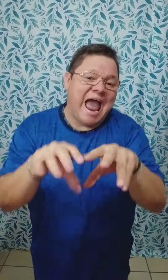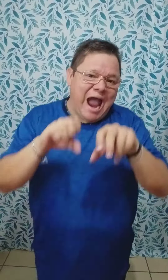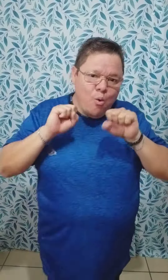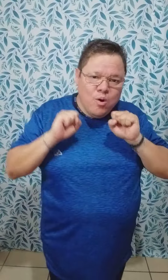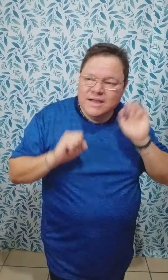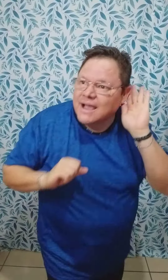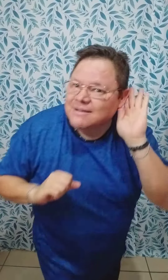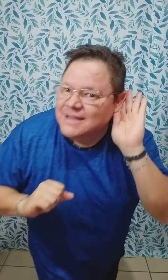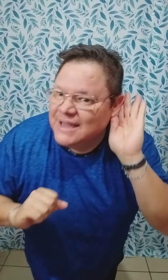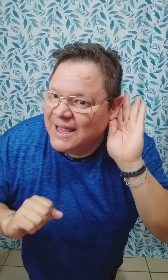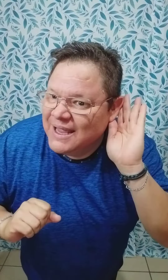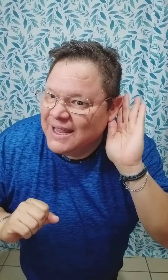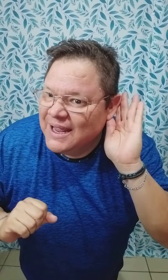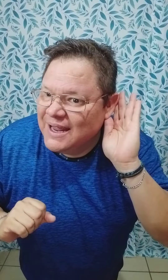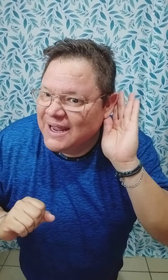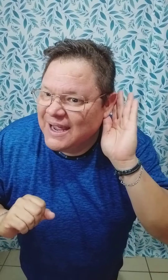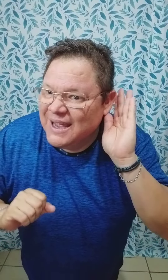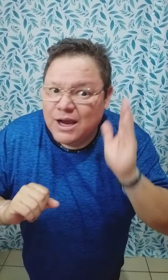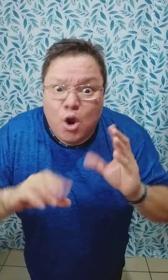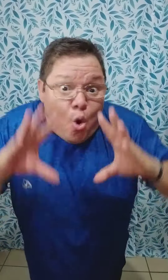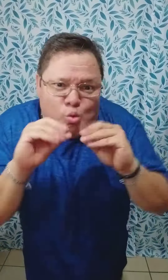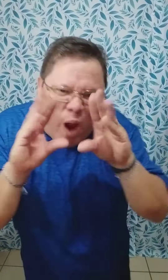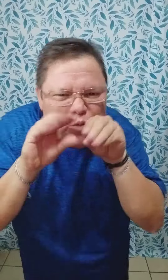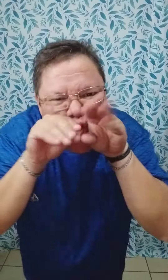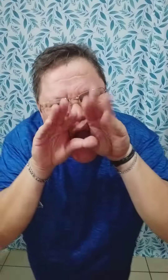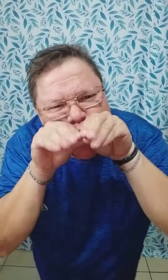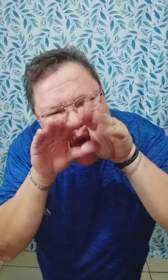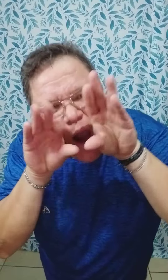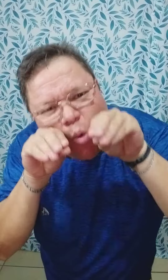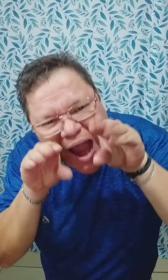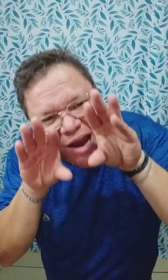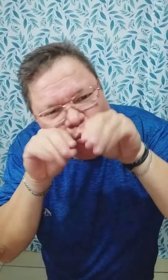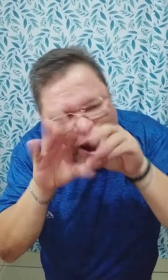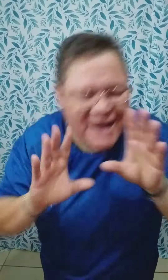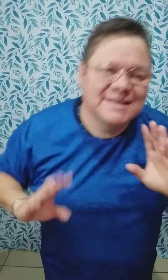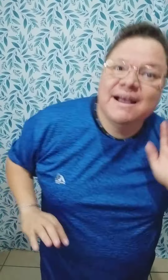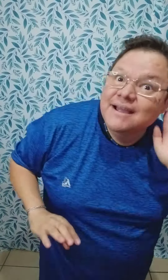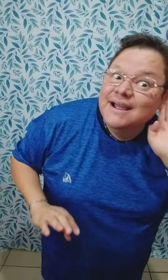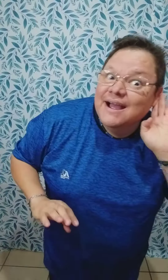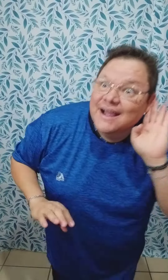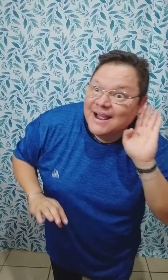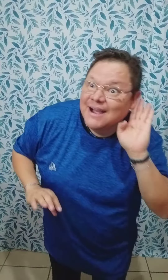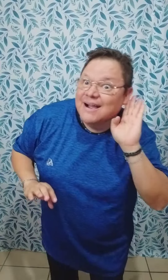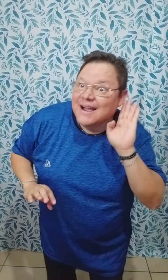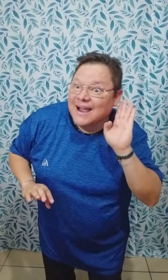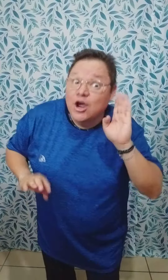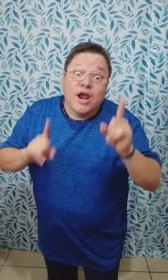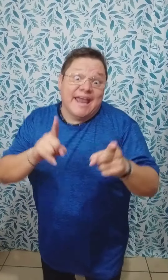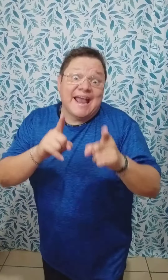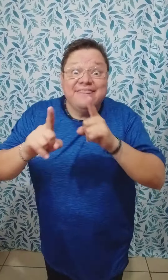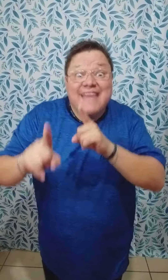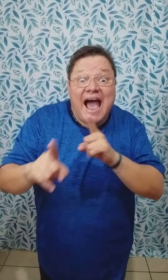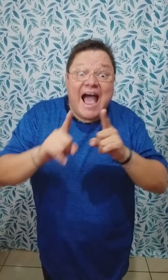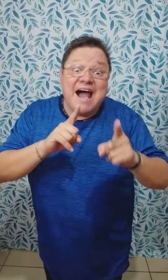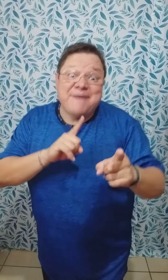muchos patos, y había un gallo que cantaba